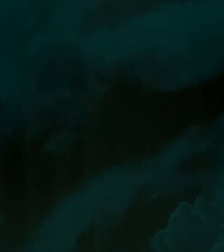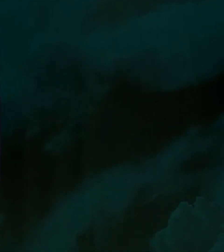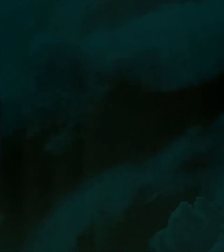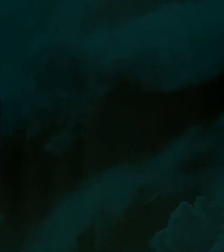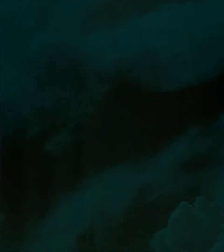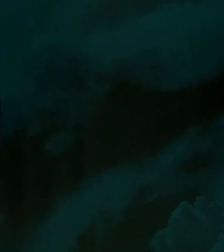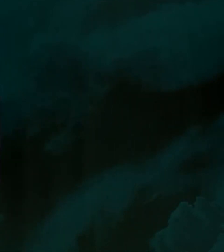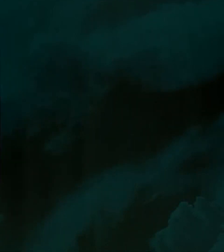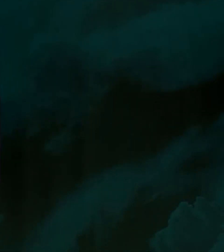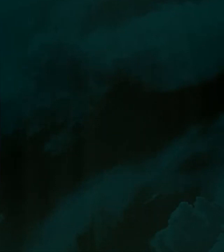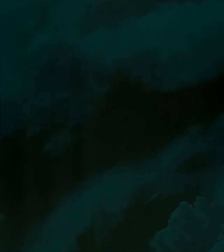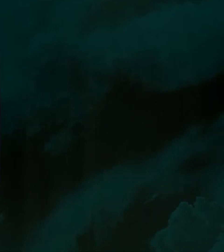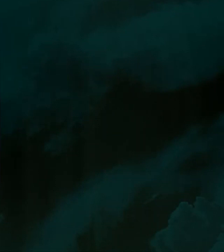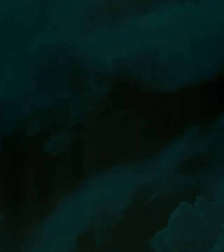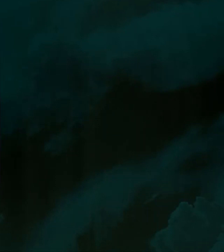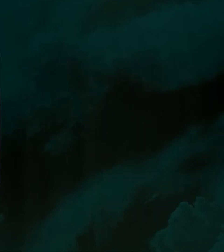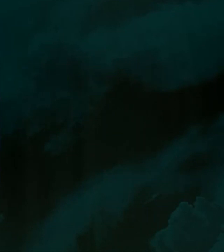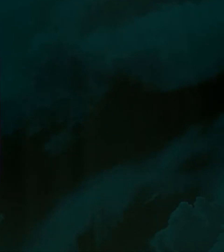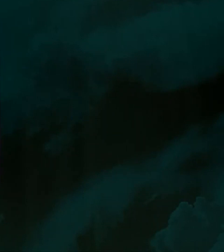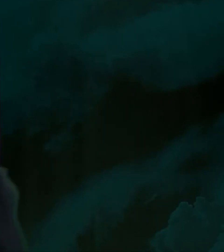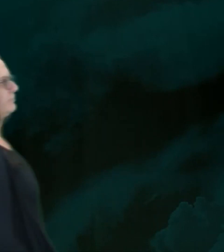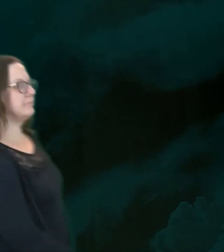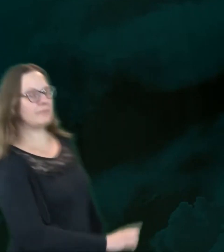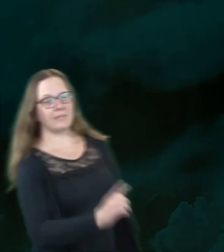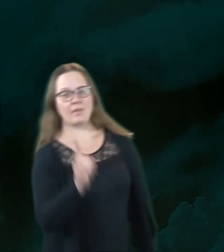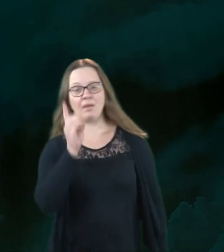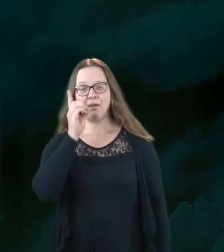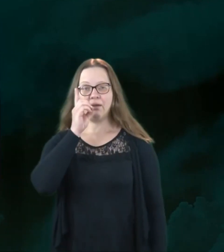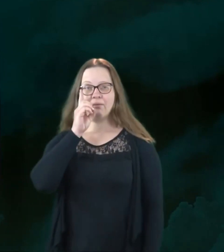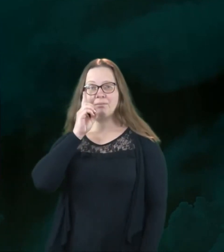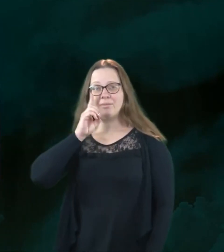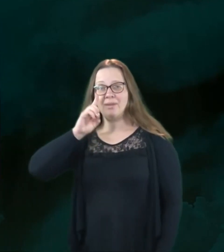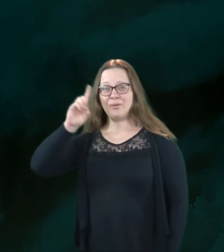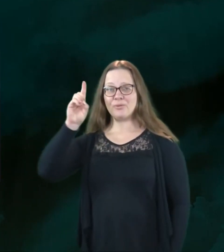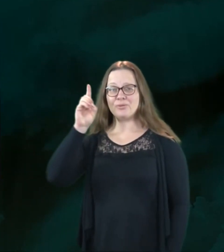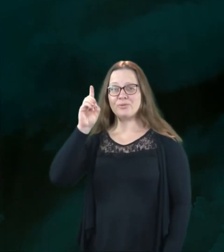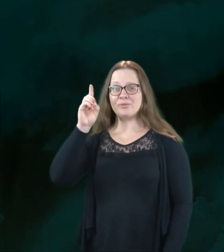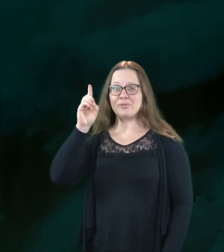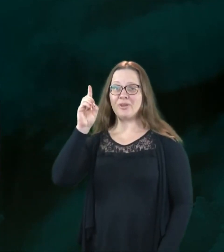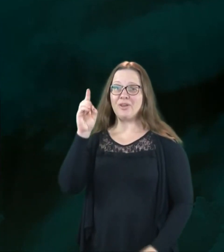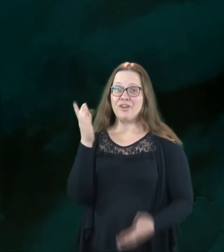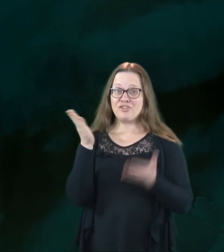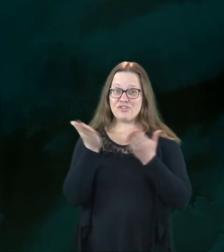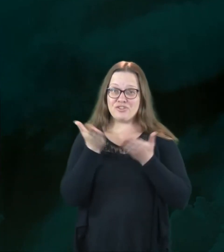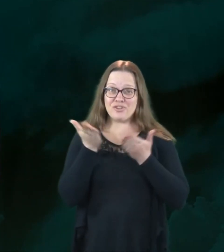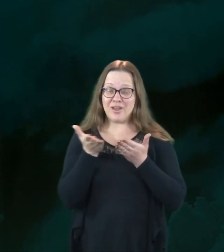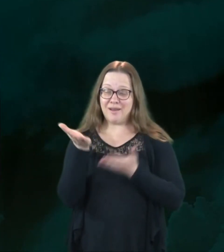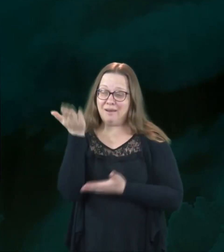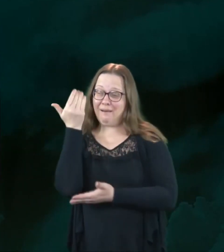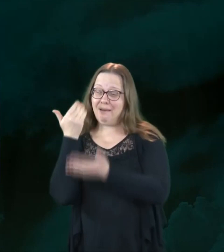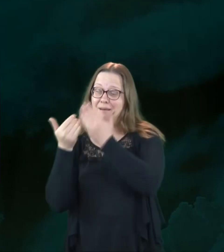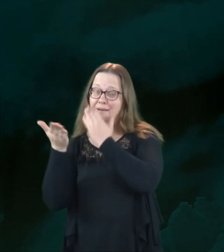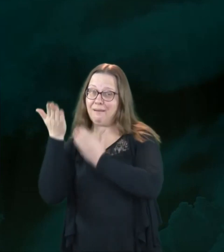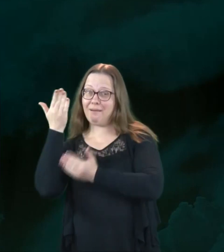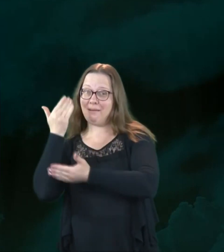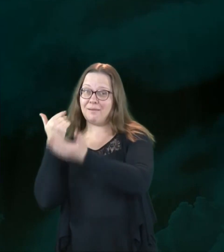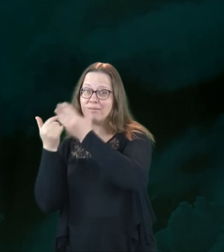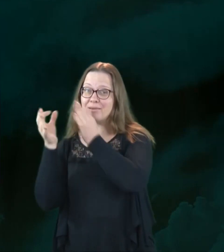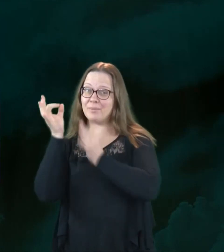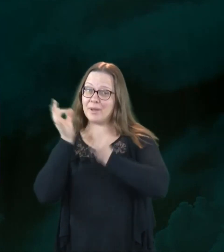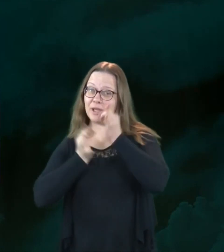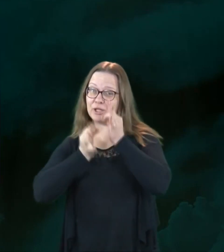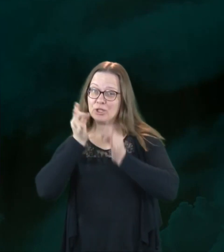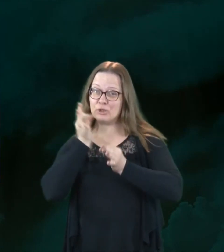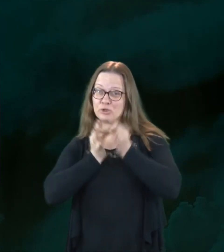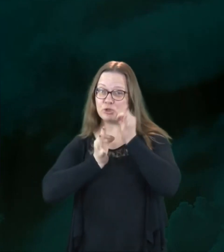o seu próprio filho para se tornar um homem. Mas ele não sabia, ele quis ser igual ao Altíssimo, ele